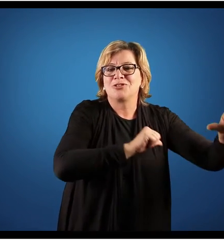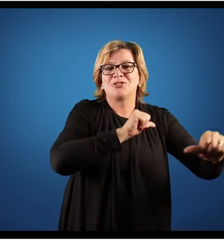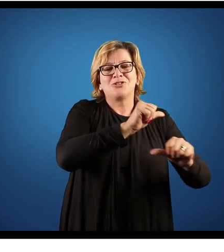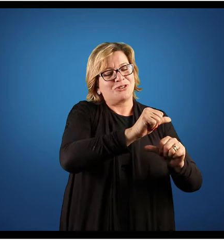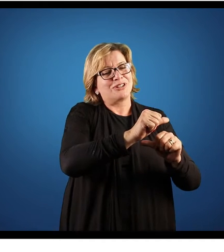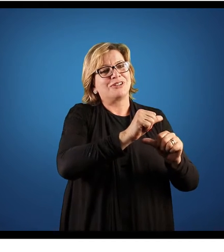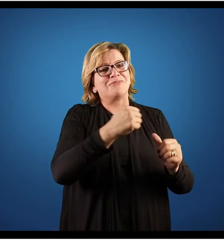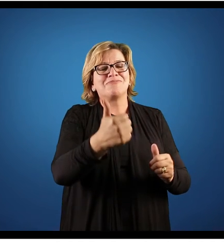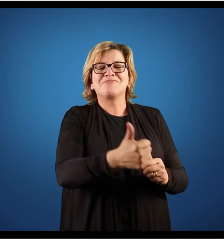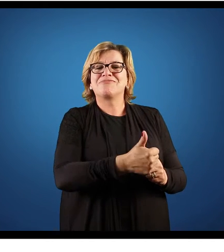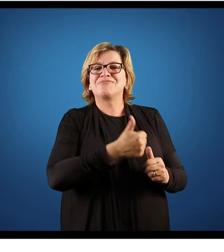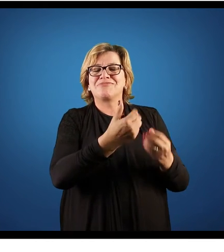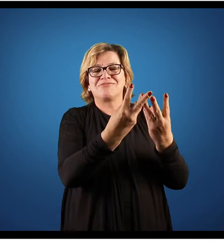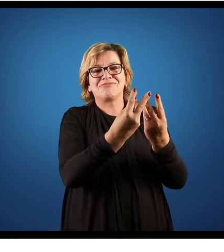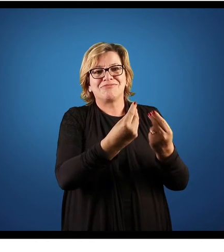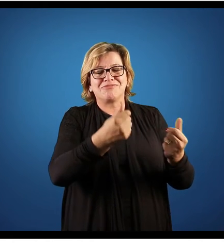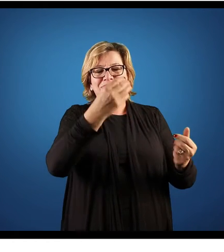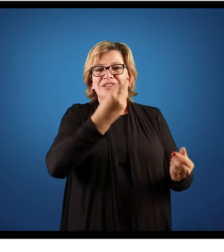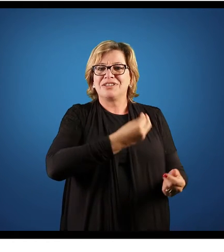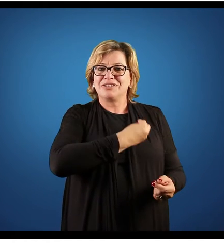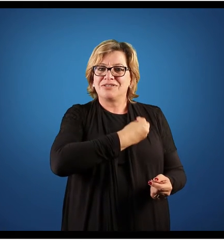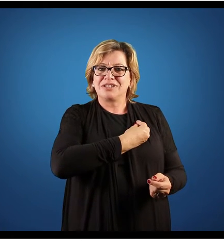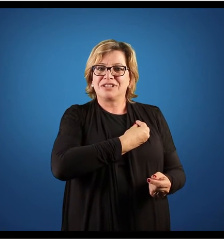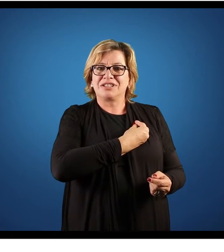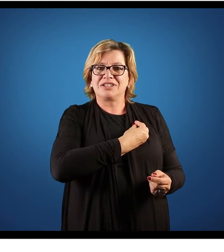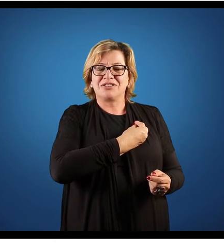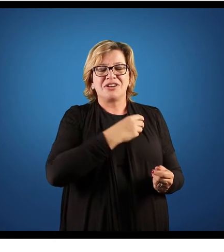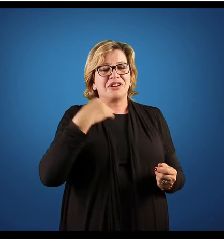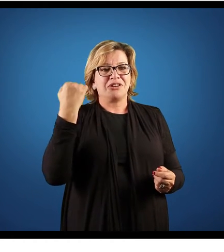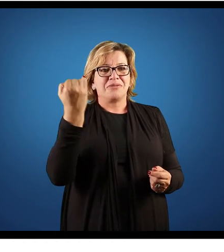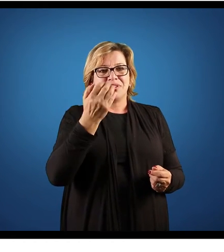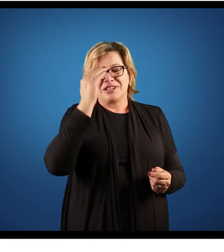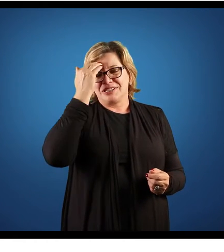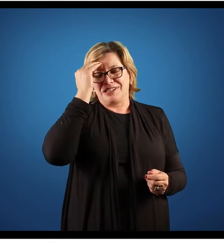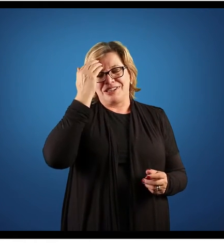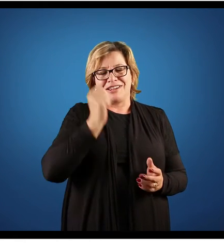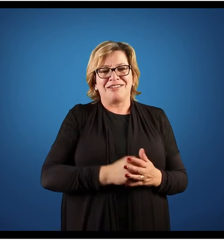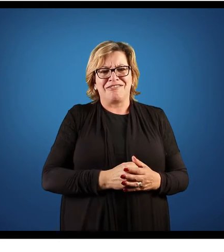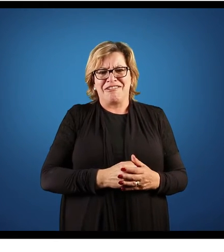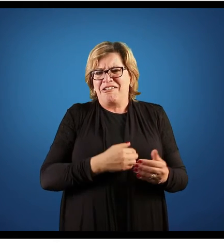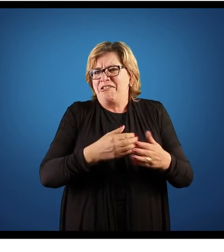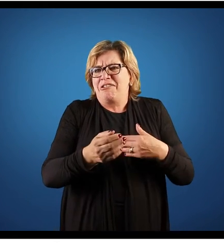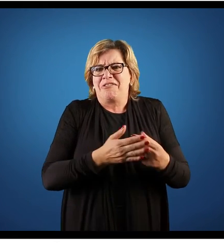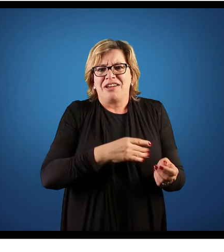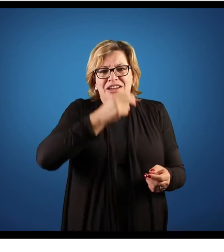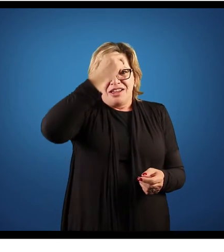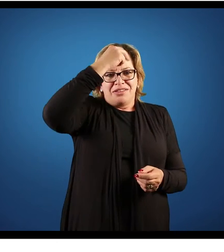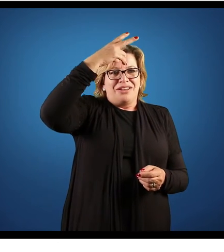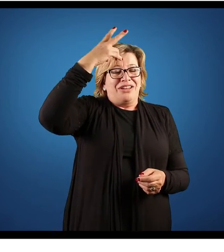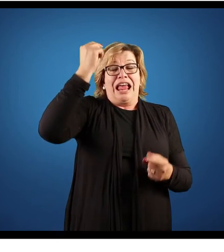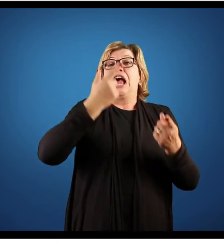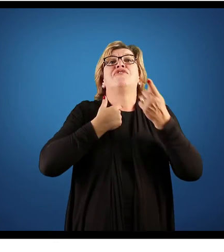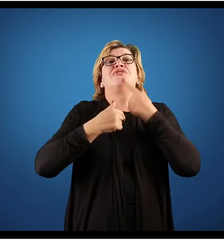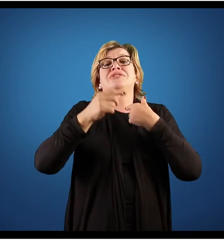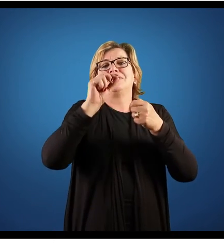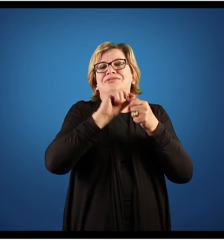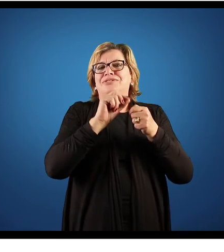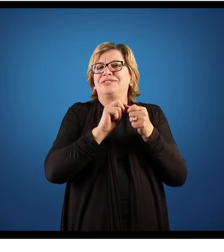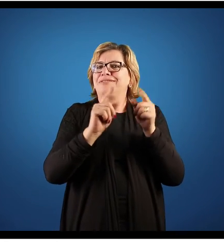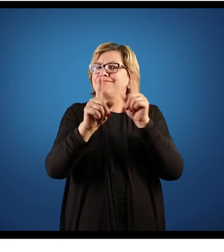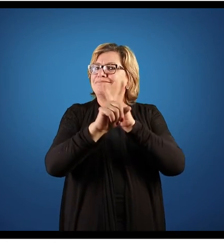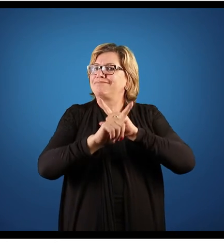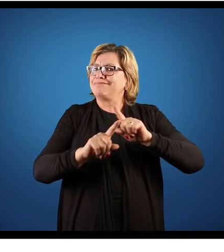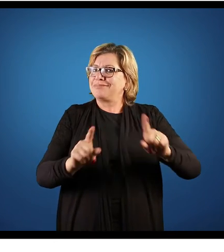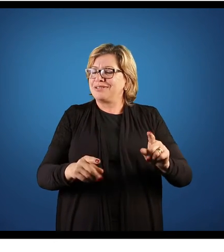social então é muito importante nós entendermos isso não adianta o prefeito eu quero fazer isso mas ele vai ter que passar por uma por uma